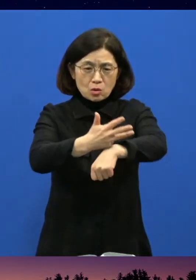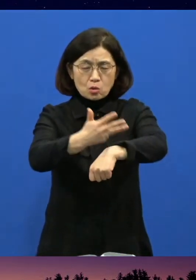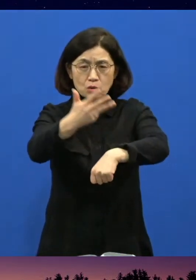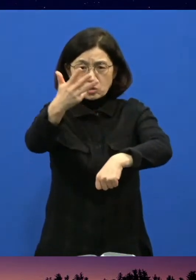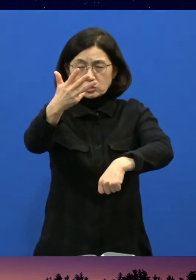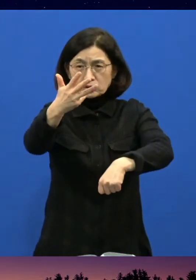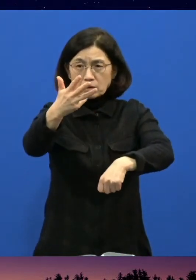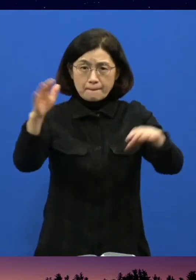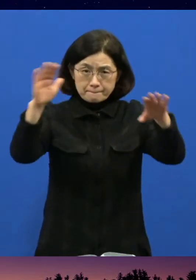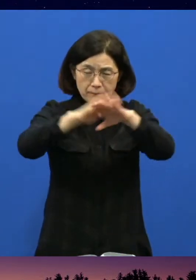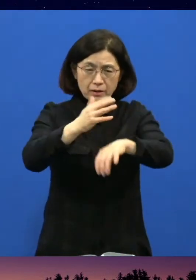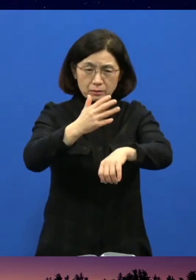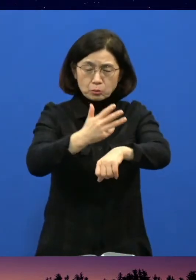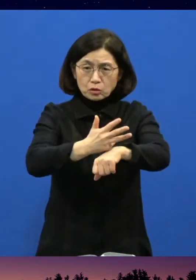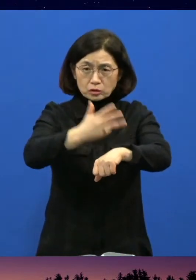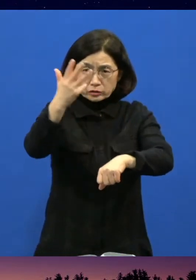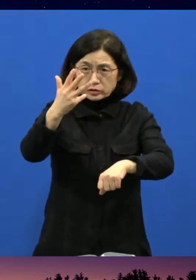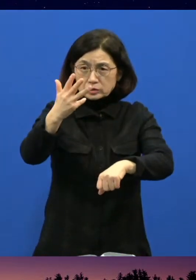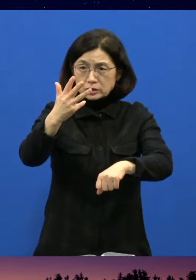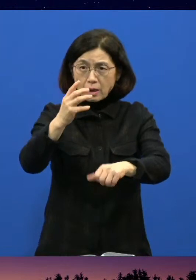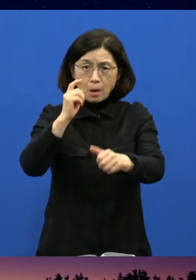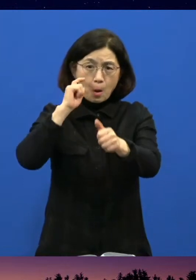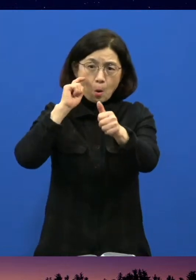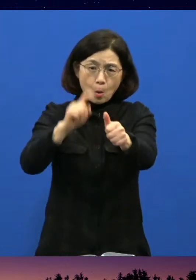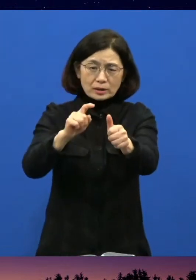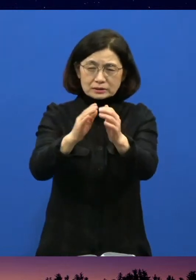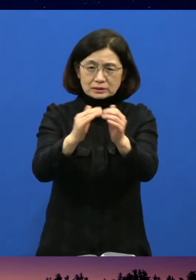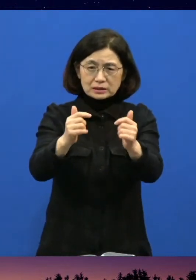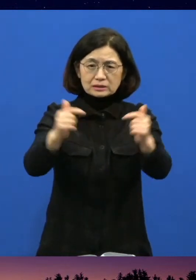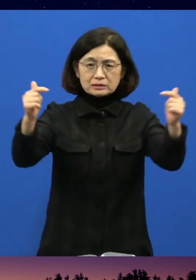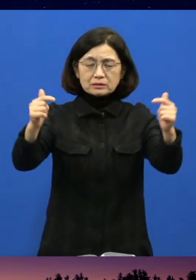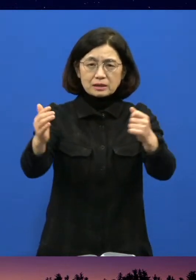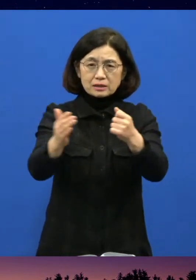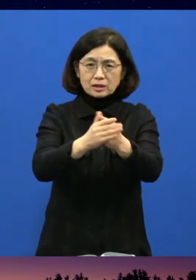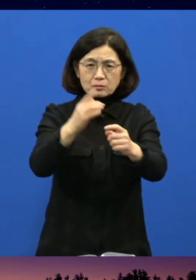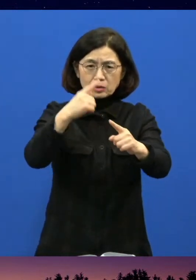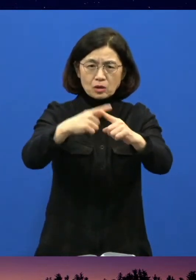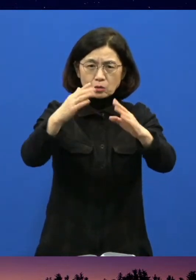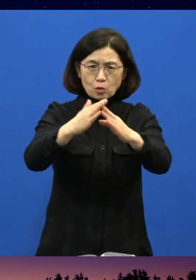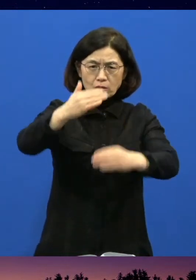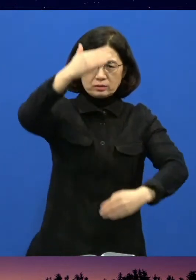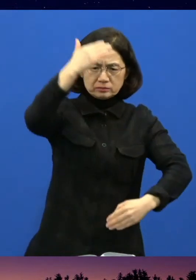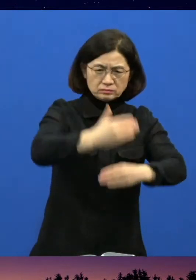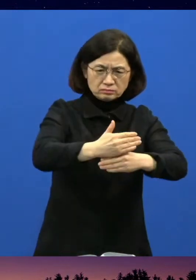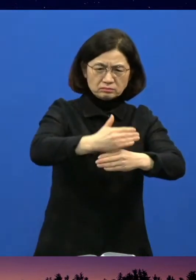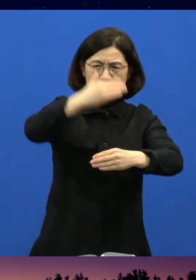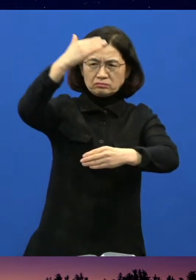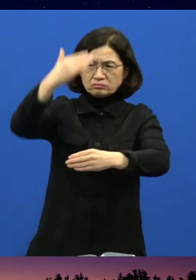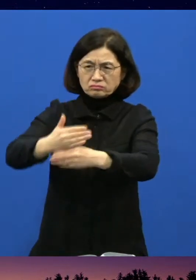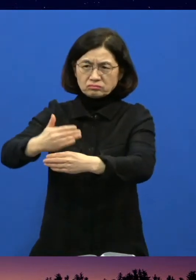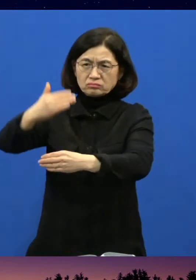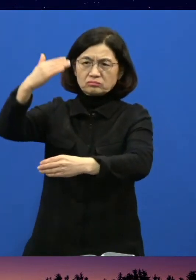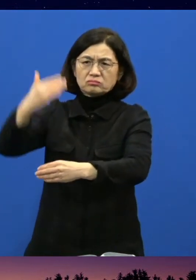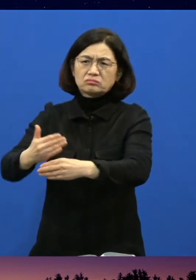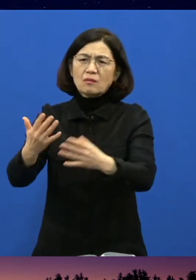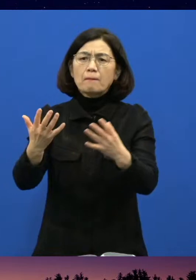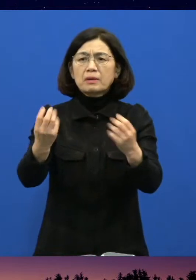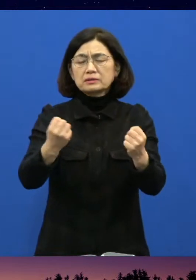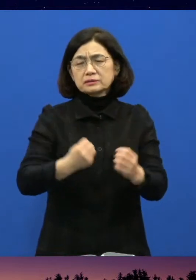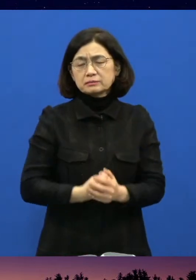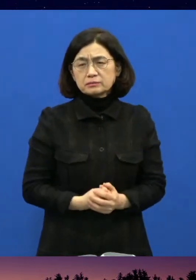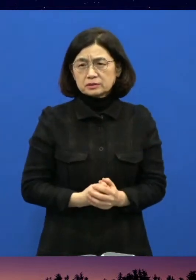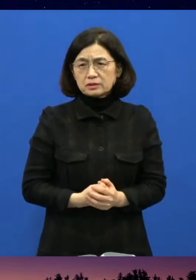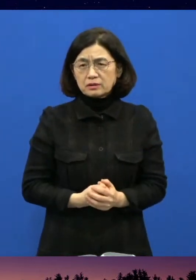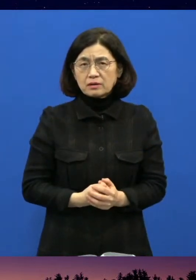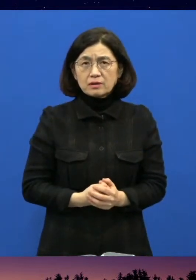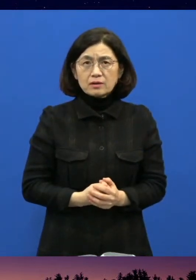닫고 확진자가 늘어나니까 스탑돼 버리고 이제 이런 경우들이 굉장히 많이 생깁니다. 그래서 여러분 어느 도시